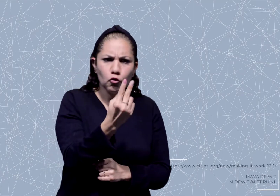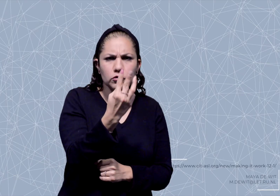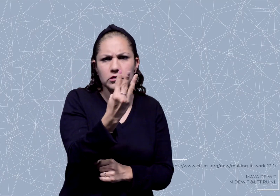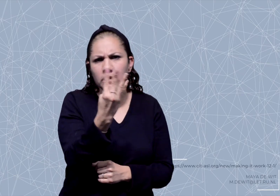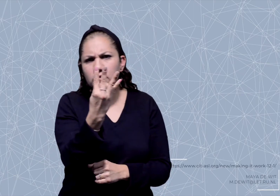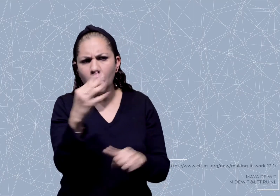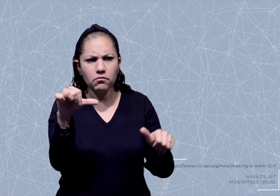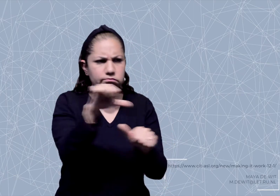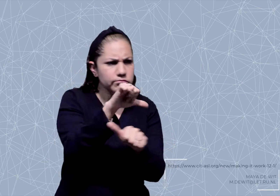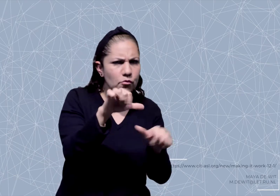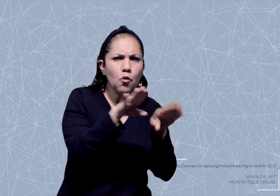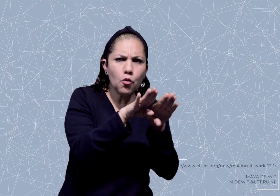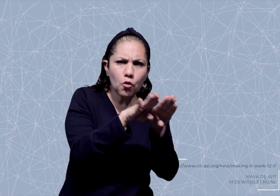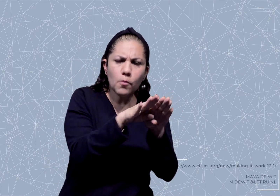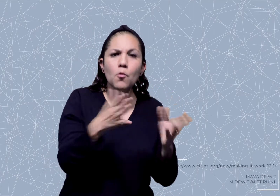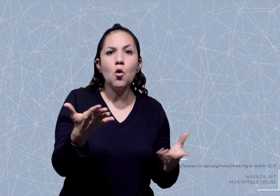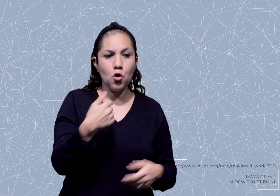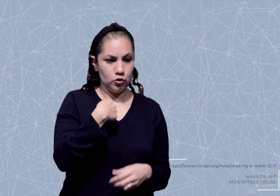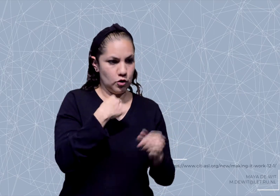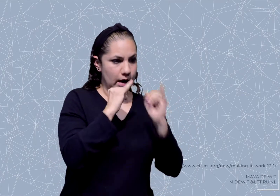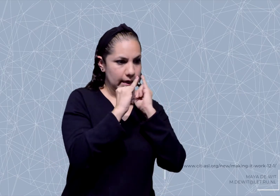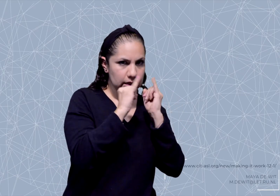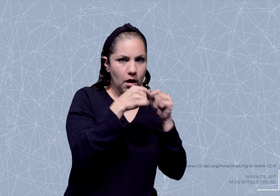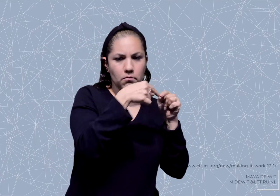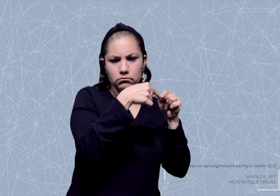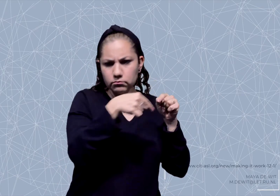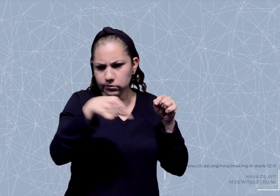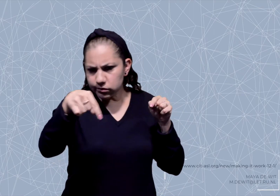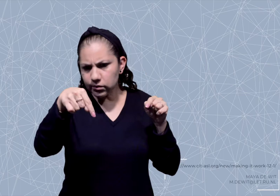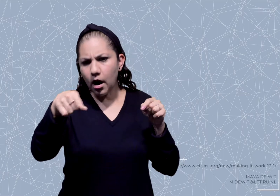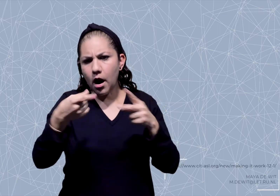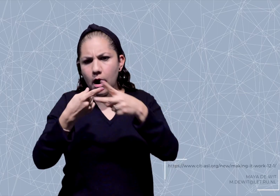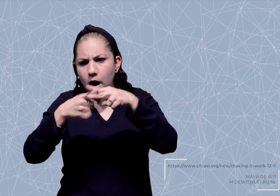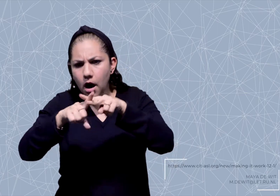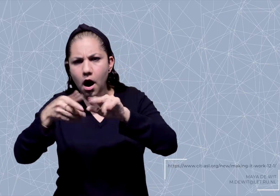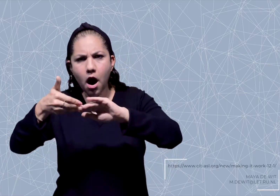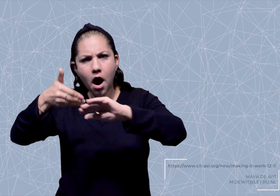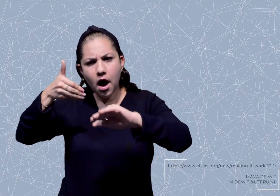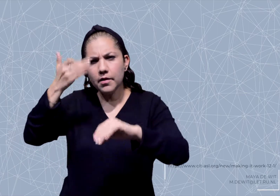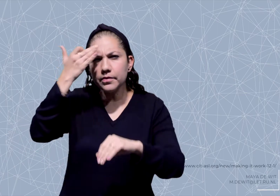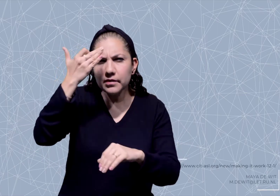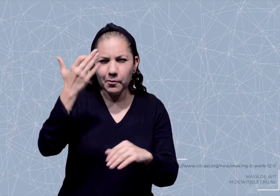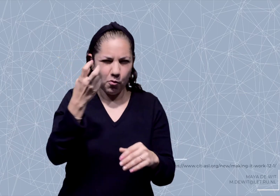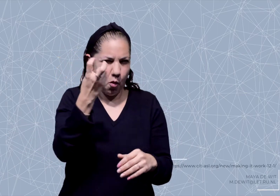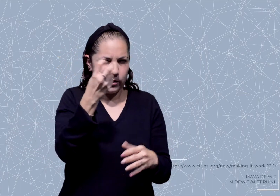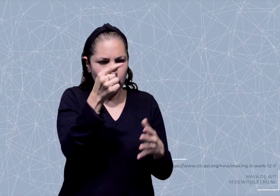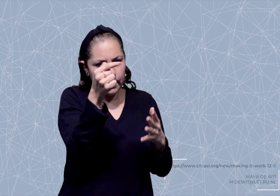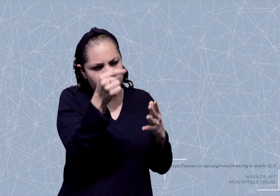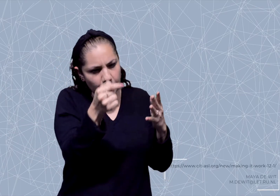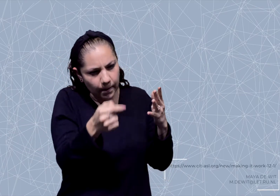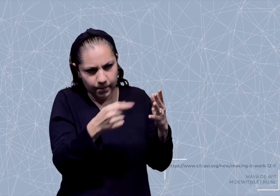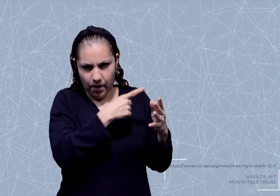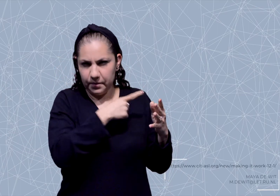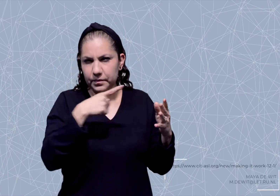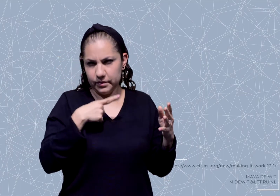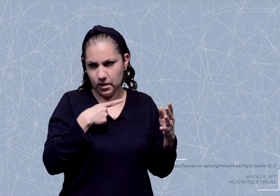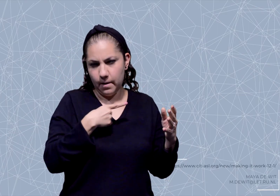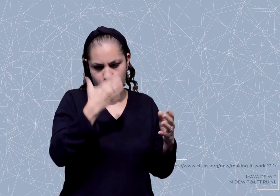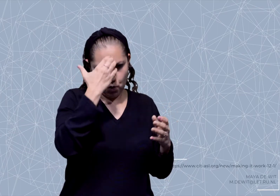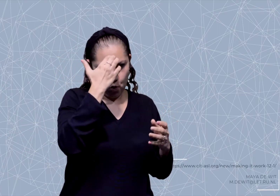Es necesario conocer las condiciones de trabajo y requerimientos técnicos para llevar a cabo la interpretación. Horas